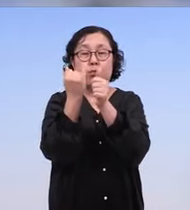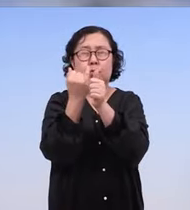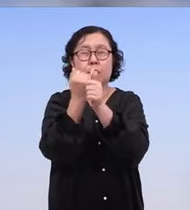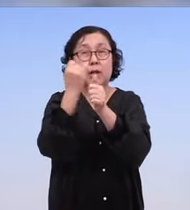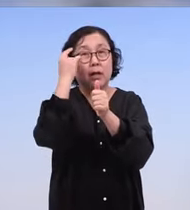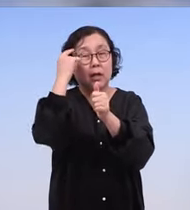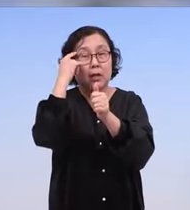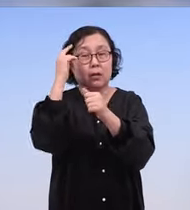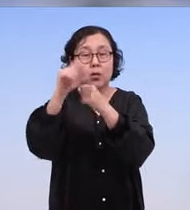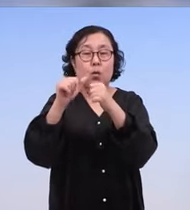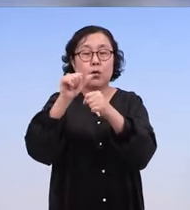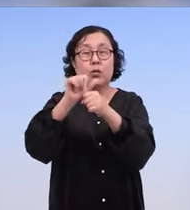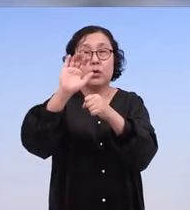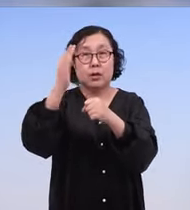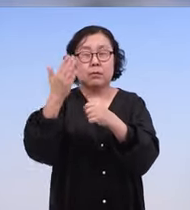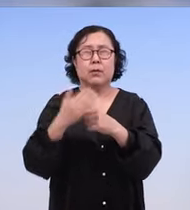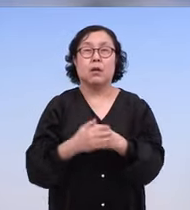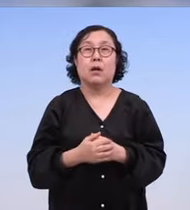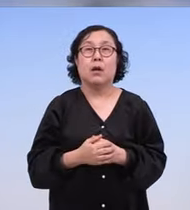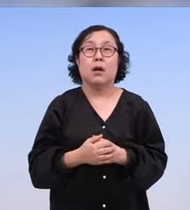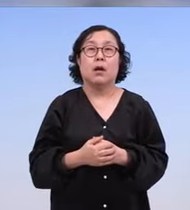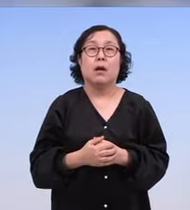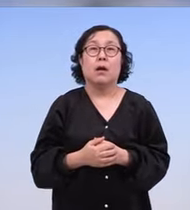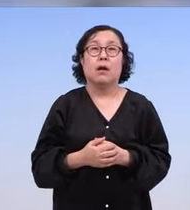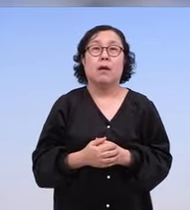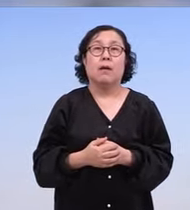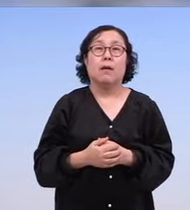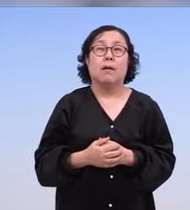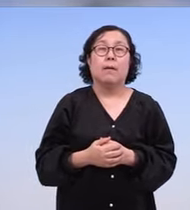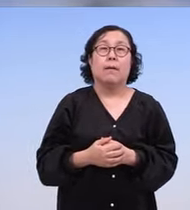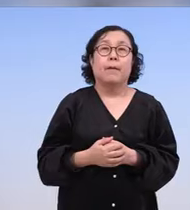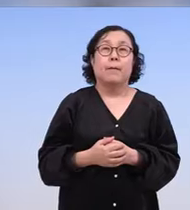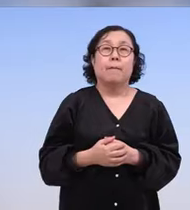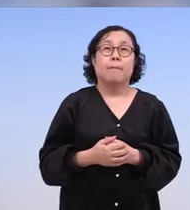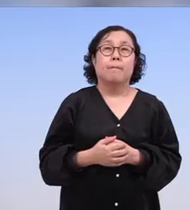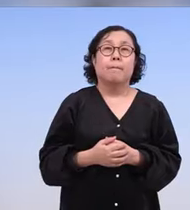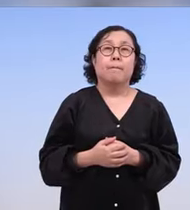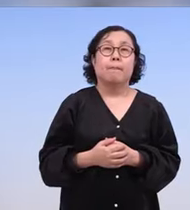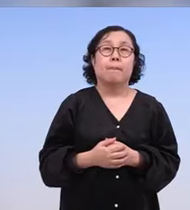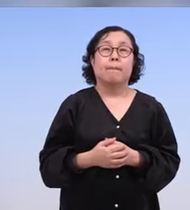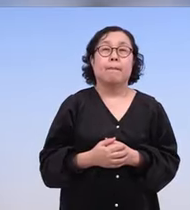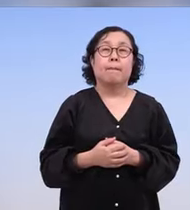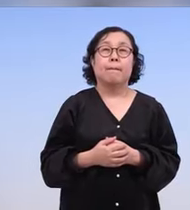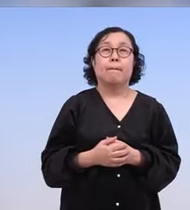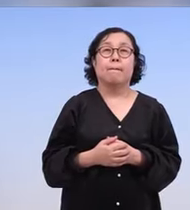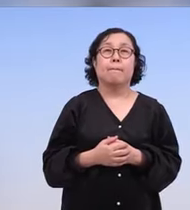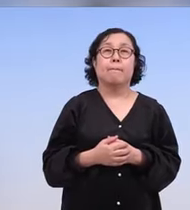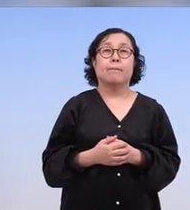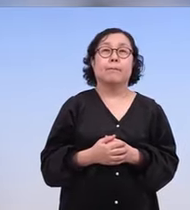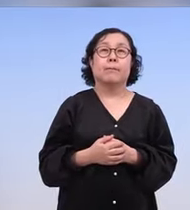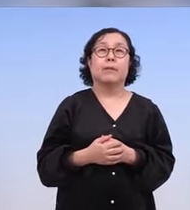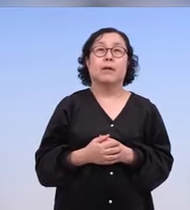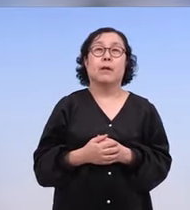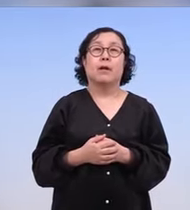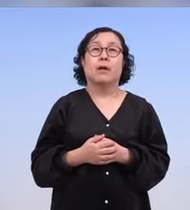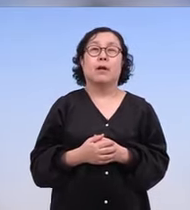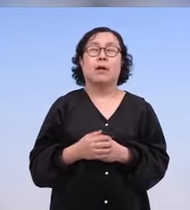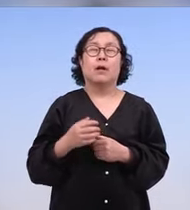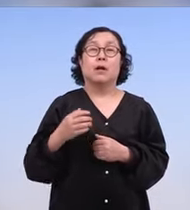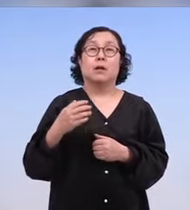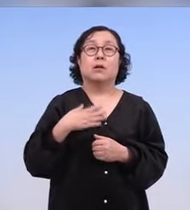나는데, 그렇게 결혼한 지가 5년이 지났거든요. 대부분 이런 어떤 감상주의에 빠져가지고 로맨틱하게